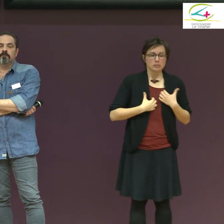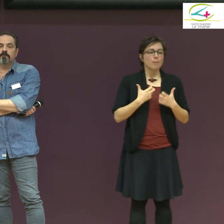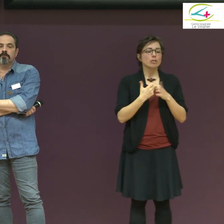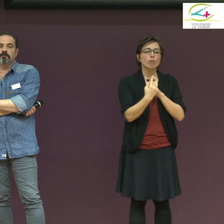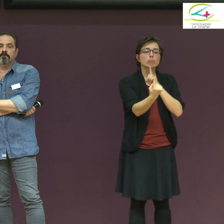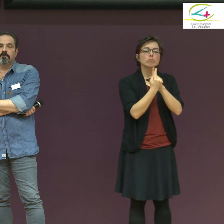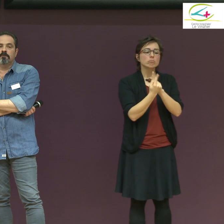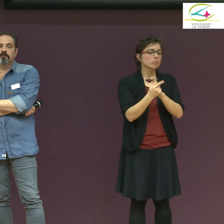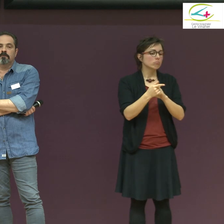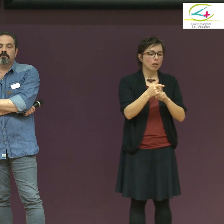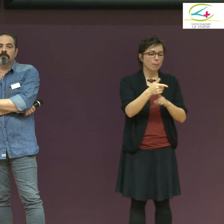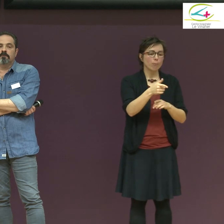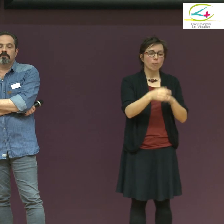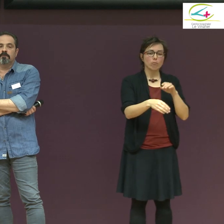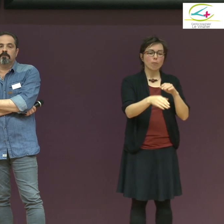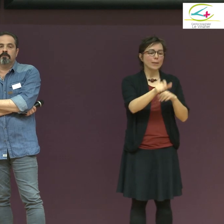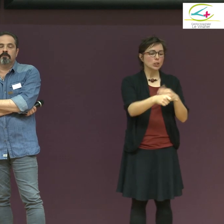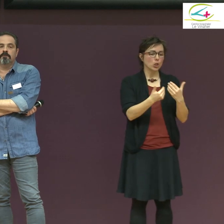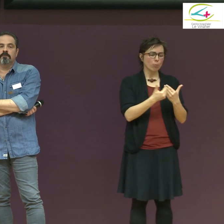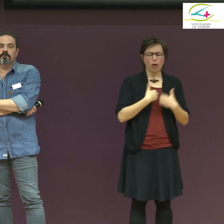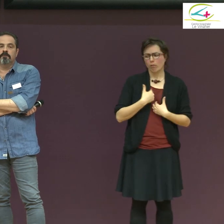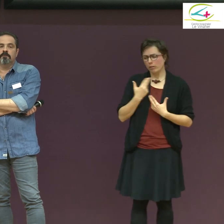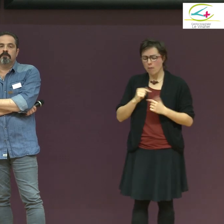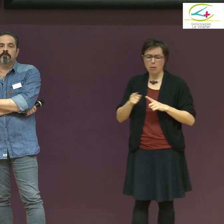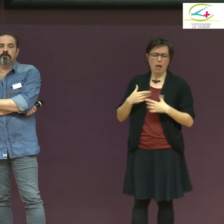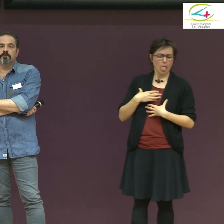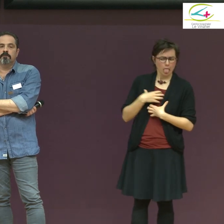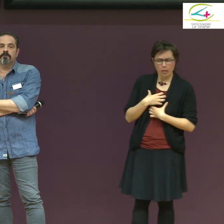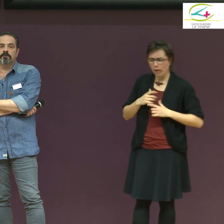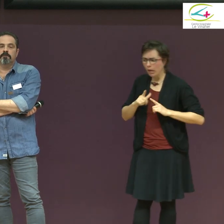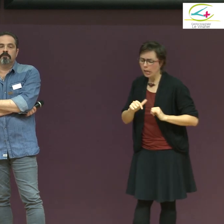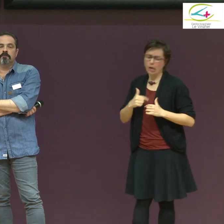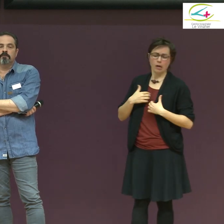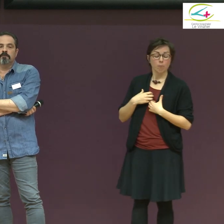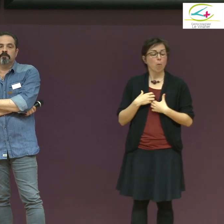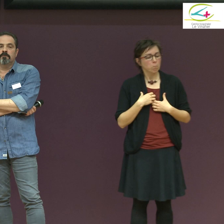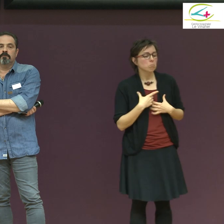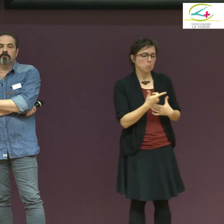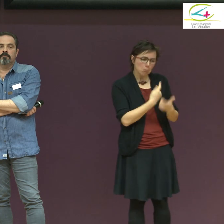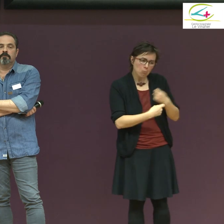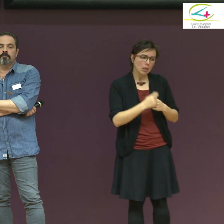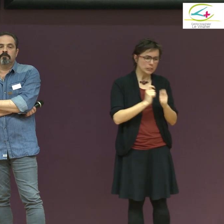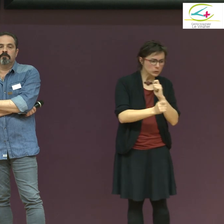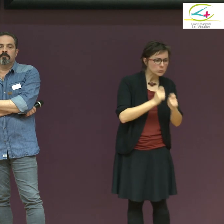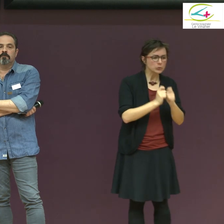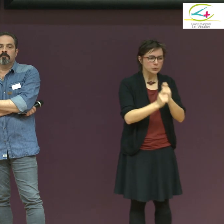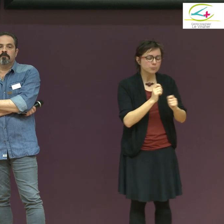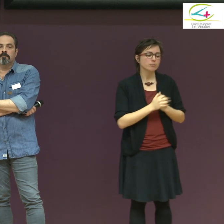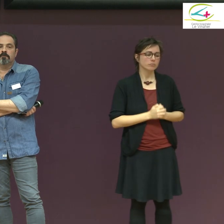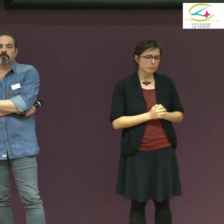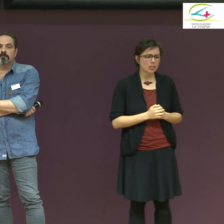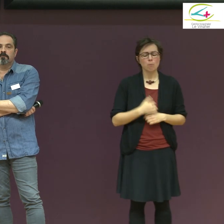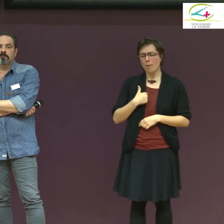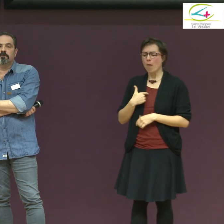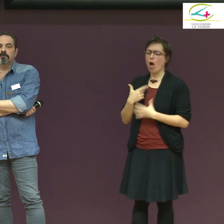exemple, dans la demande au départ, on dit oui, je suis pas bien, je suis angoissée. Puis en discutant avec, on va dire oui, mais j'ai eu envie de